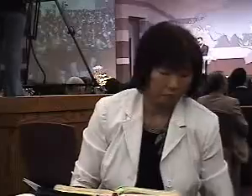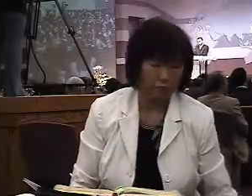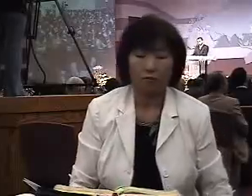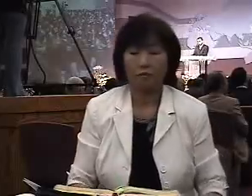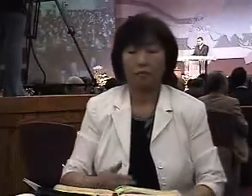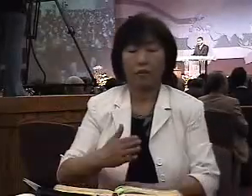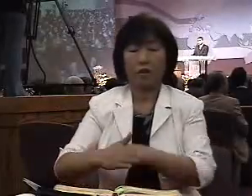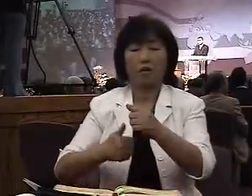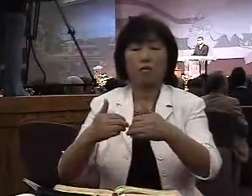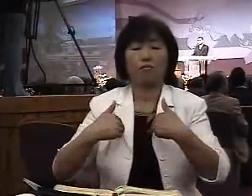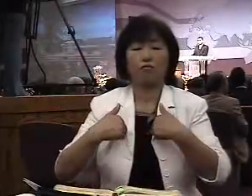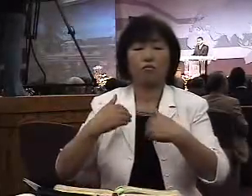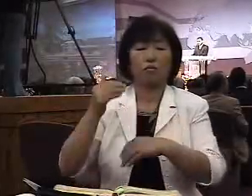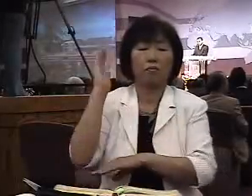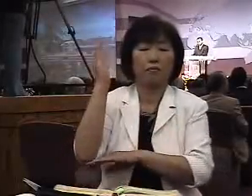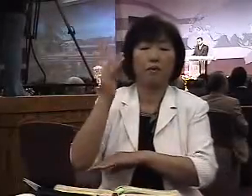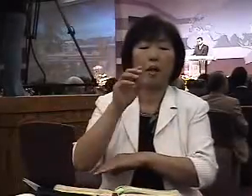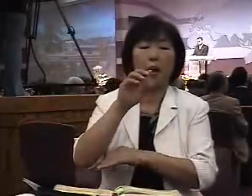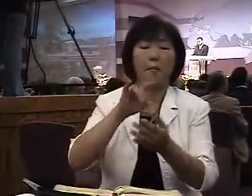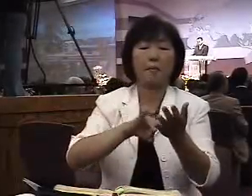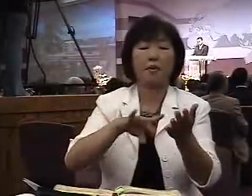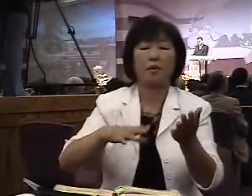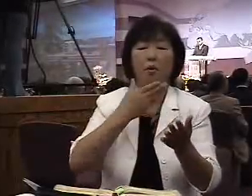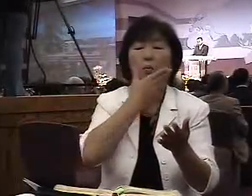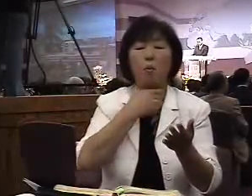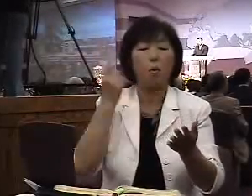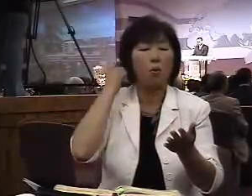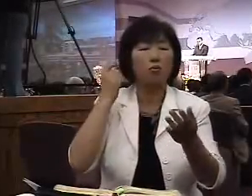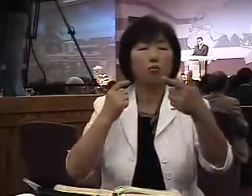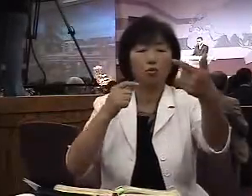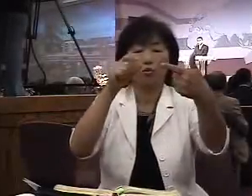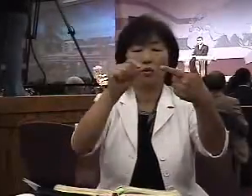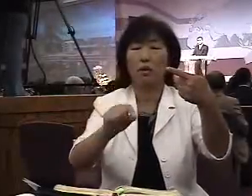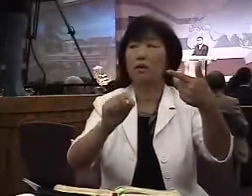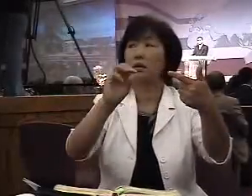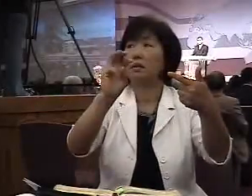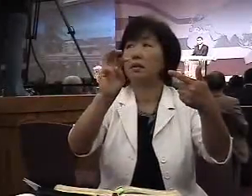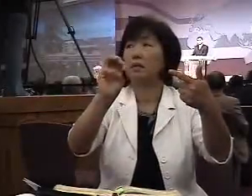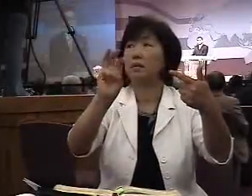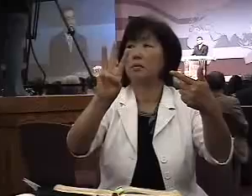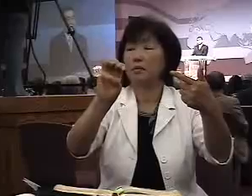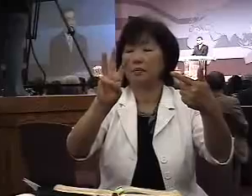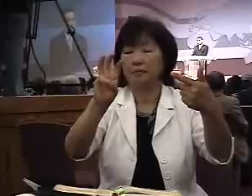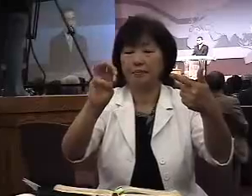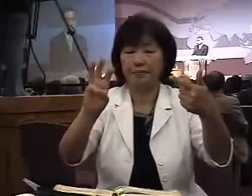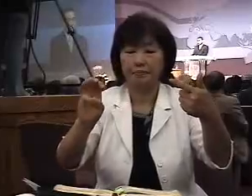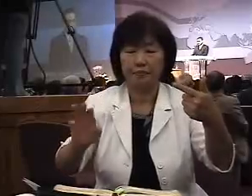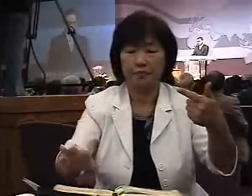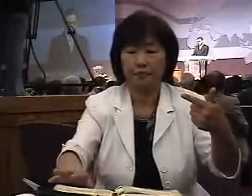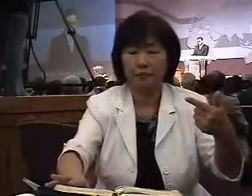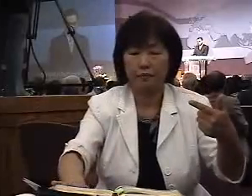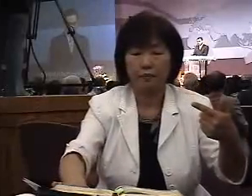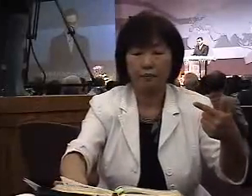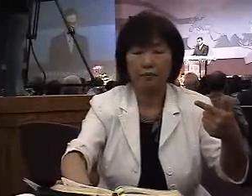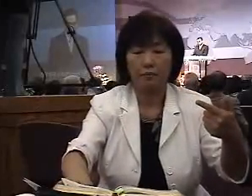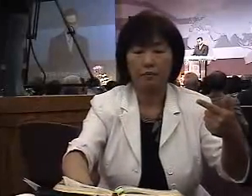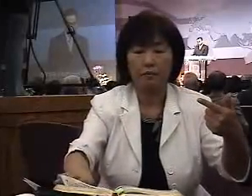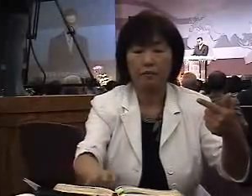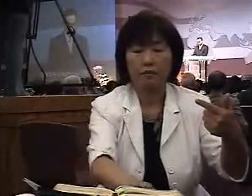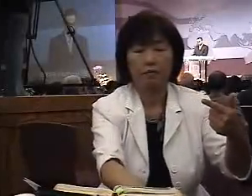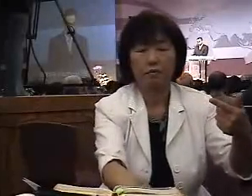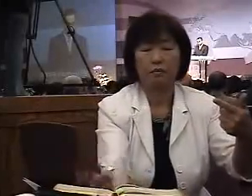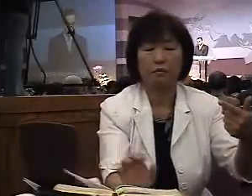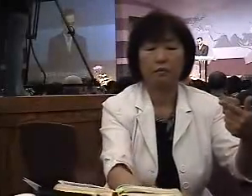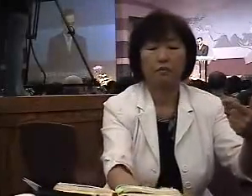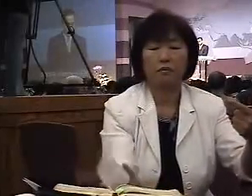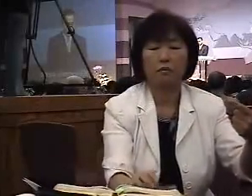오늘 하나님께서 우리에게 주시는 말씀은 마태복음 6장 33절 말씀입니다. 신약성경 첫 번째 책